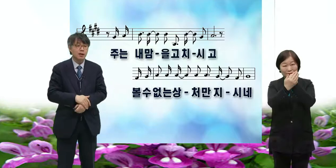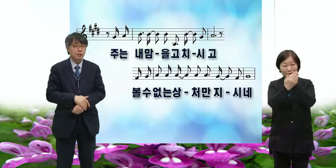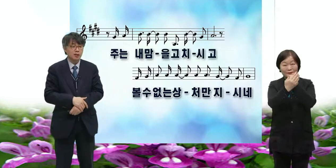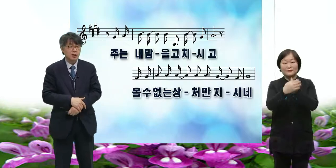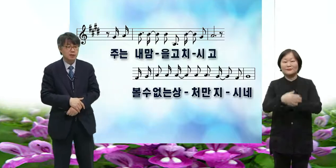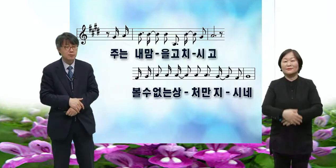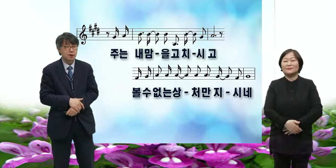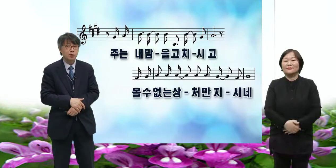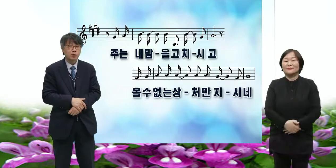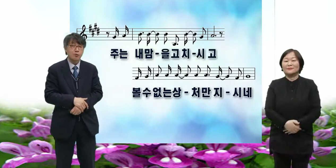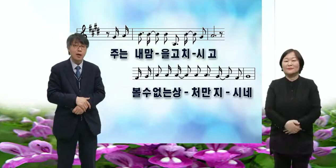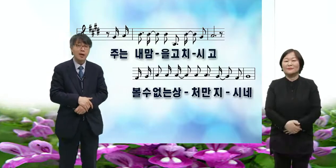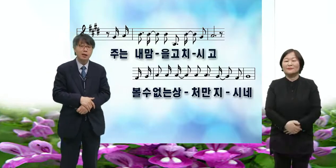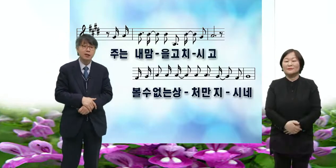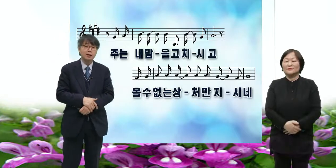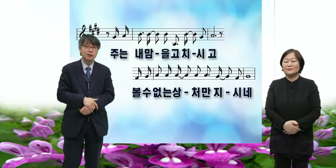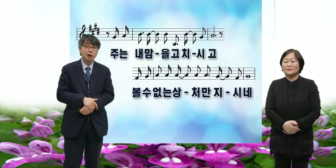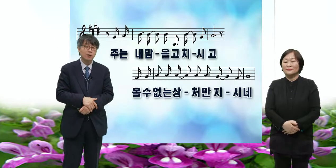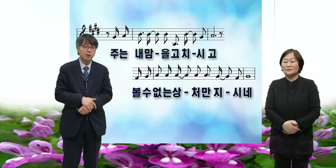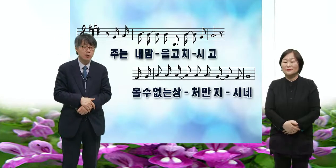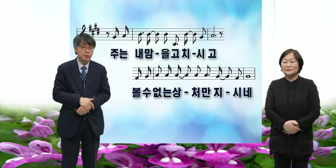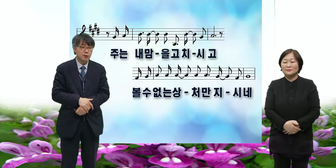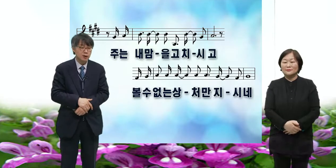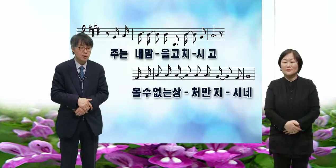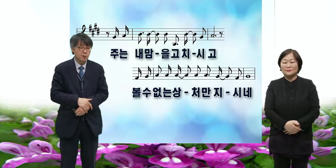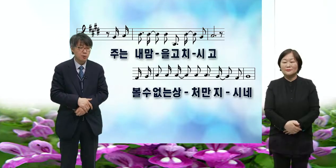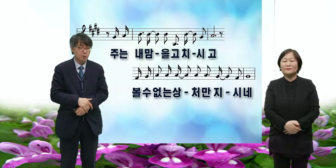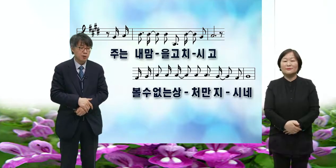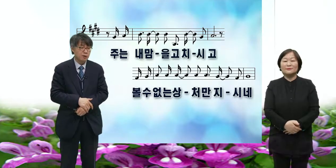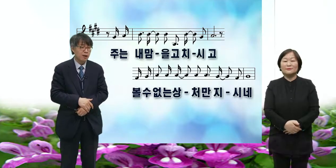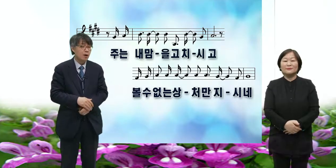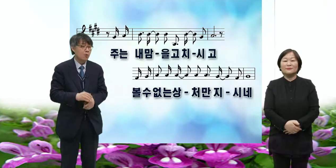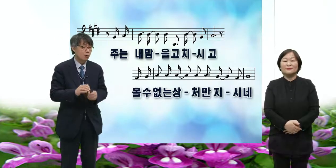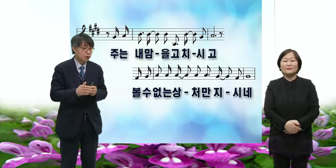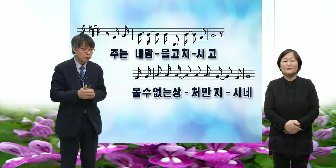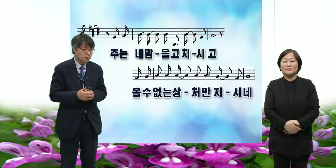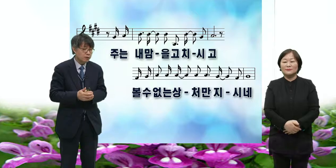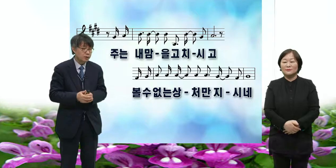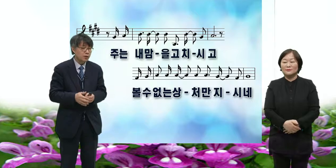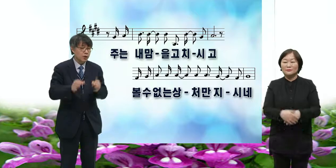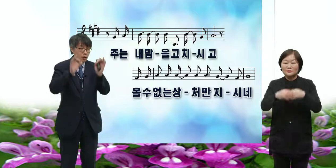하면 되겠습니다. 이게 좀 빠를 것 같은데 한번 해보겠습니다. 볼 수